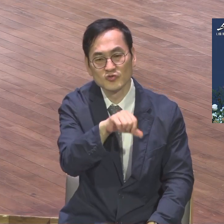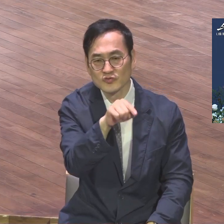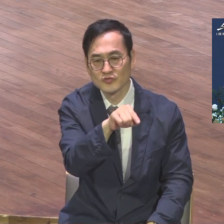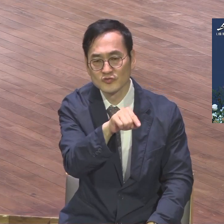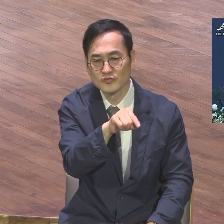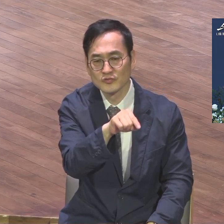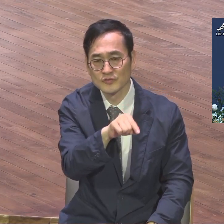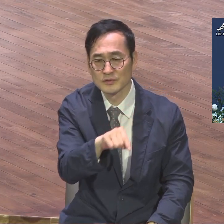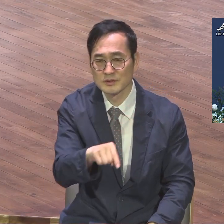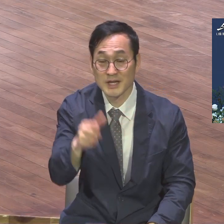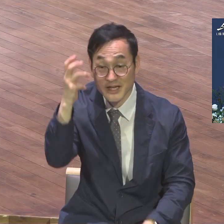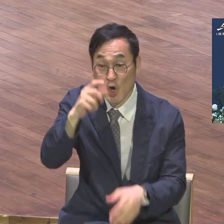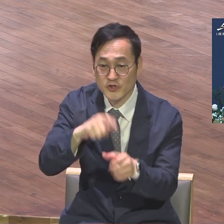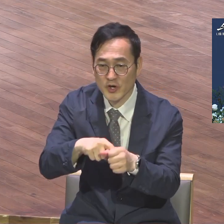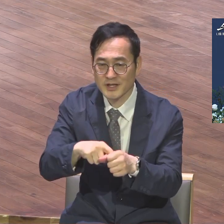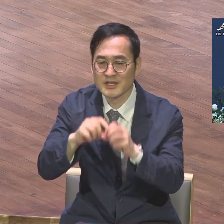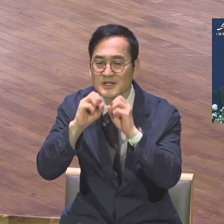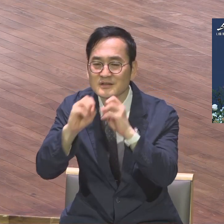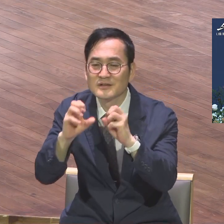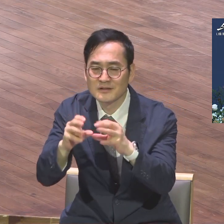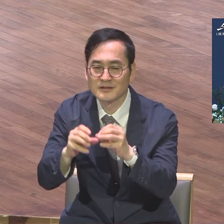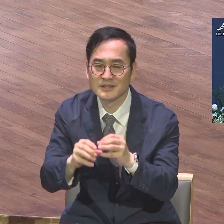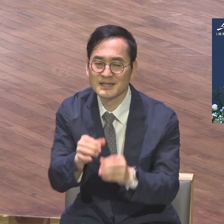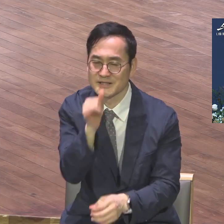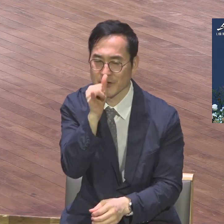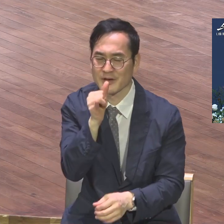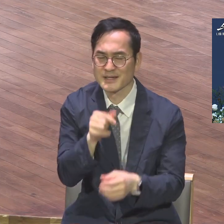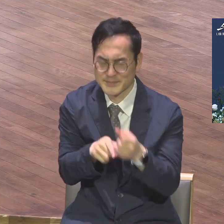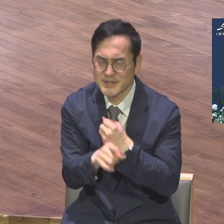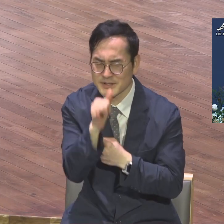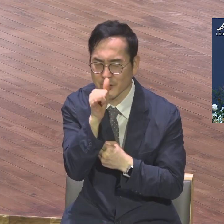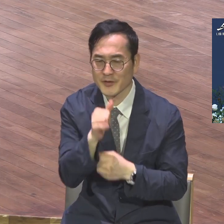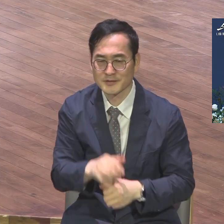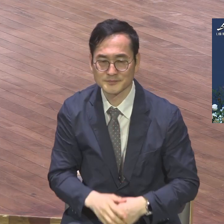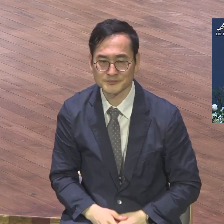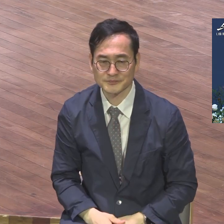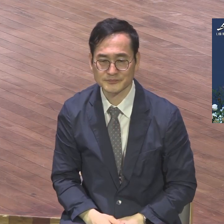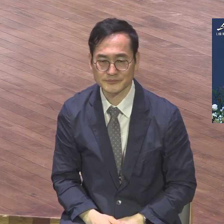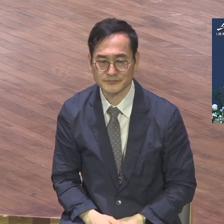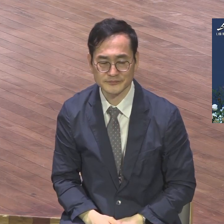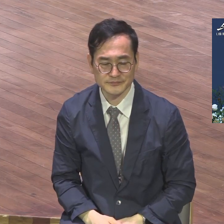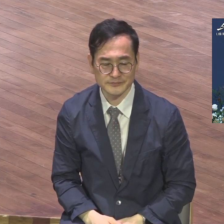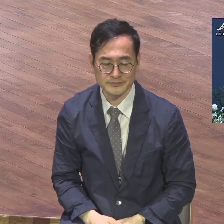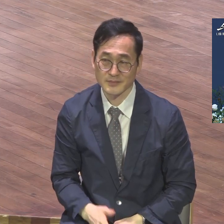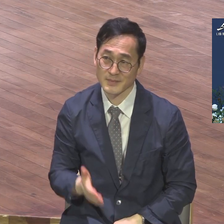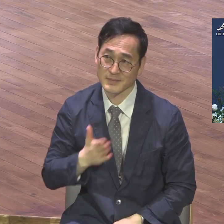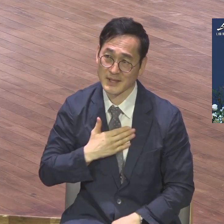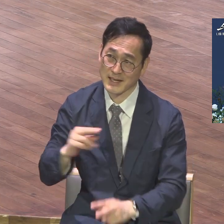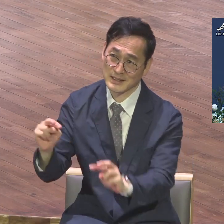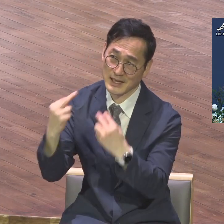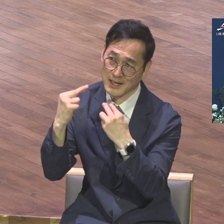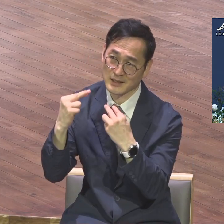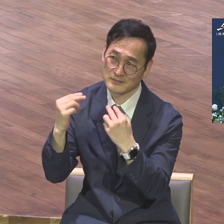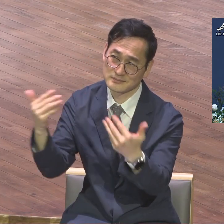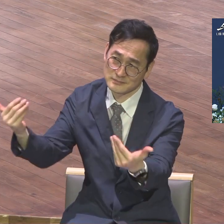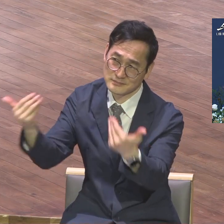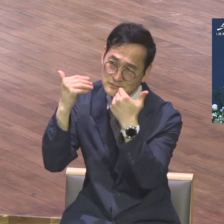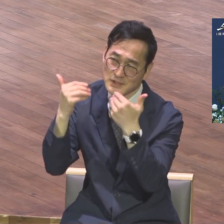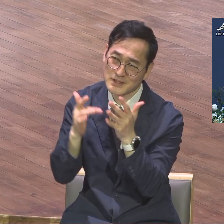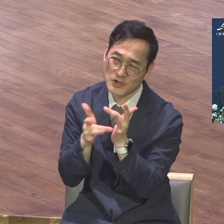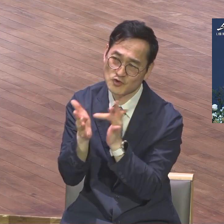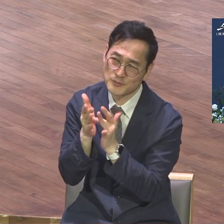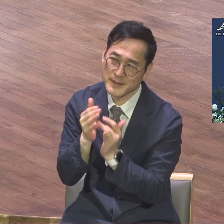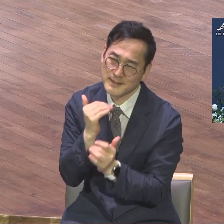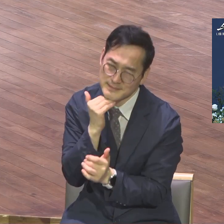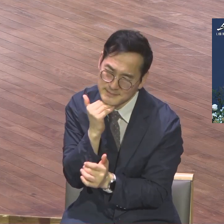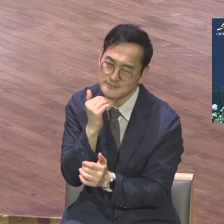메시지를 전달하고 있습니다. 본문 통해서 나를 향한 예수님의 기대가 무엇인지